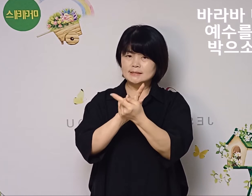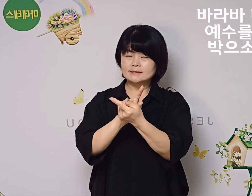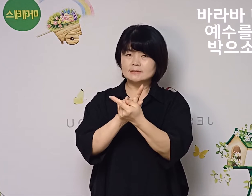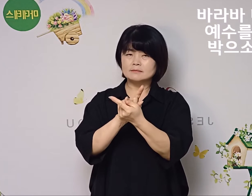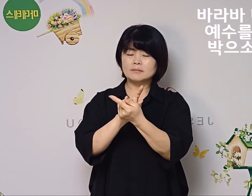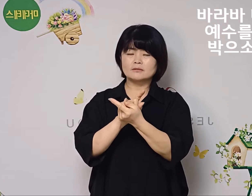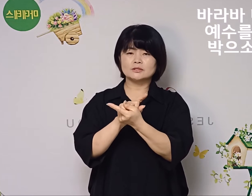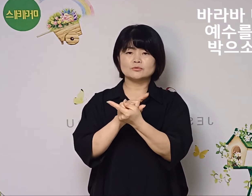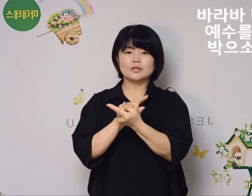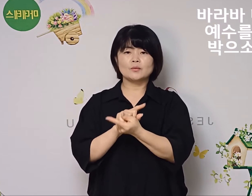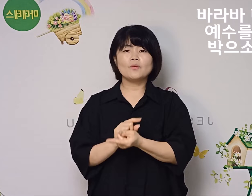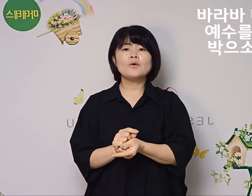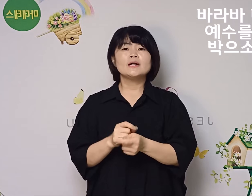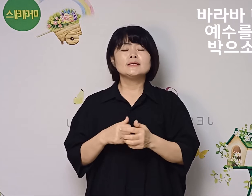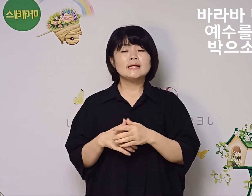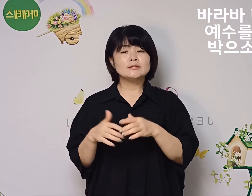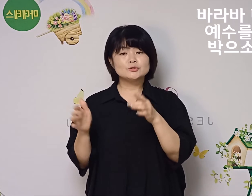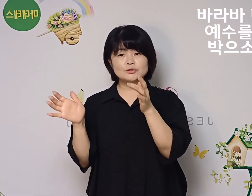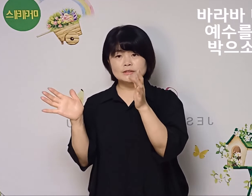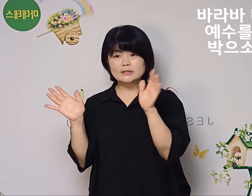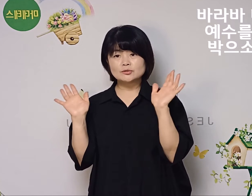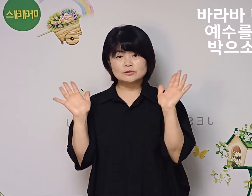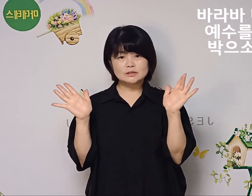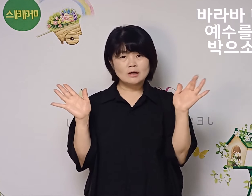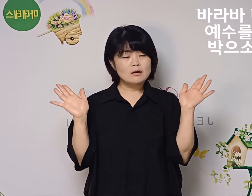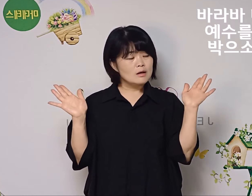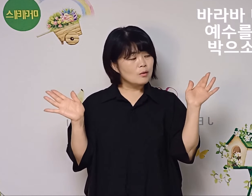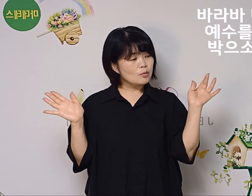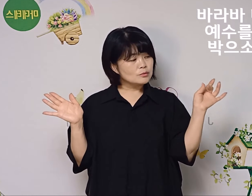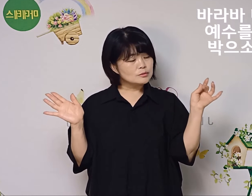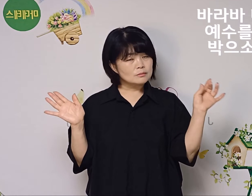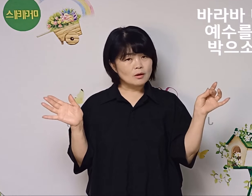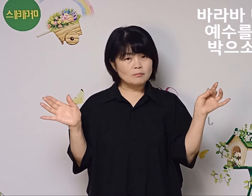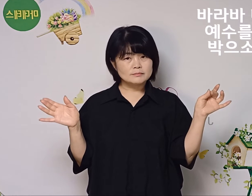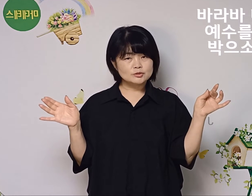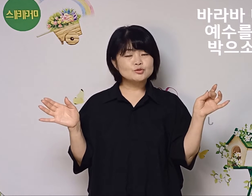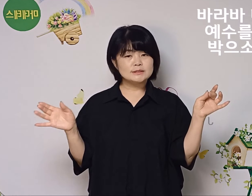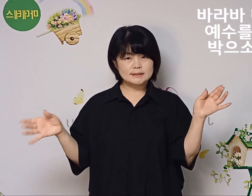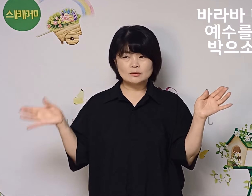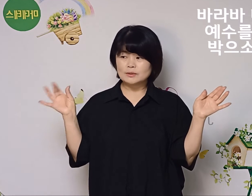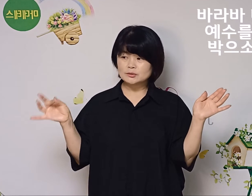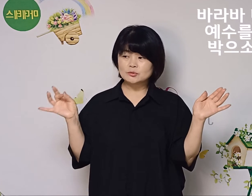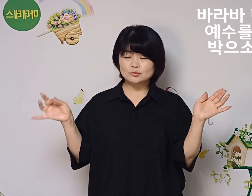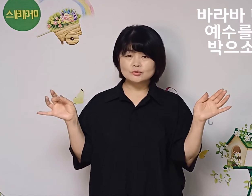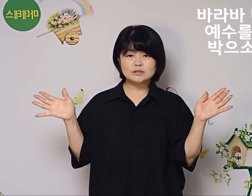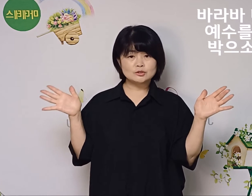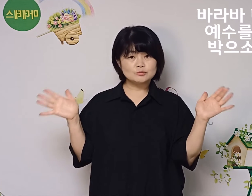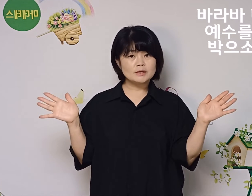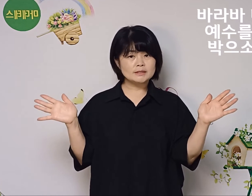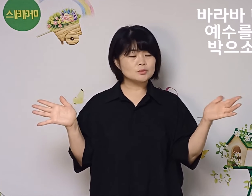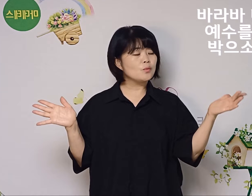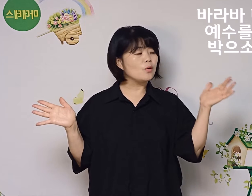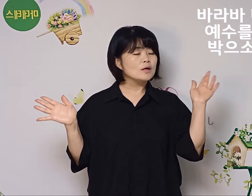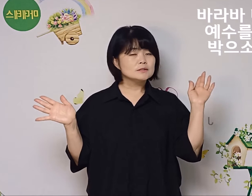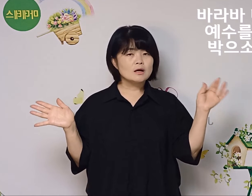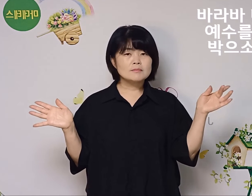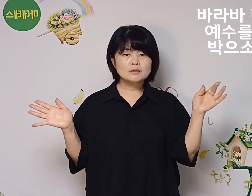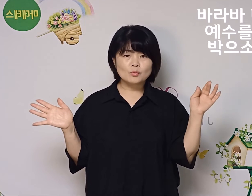대신 바꾸셔도 되고, 예수는요, 오른손 중지, 왼손 중지를 준비하시고, 처음에는